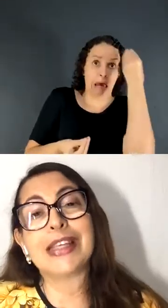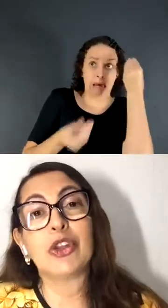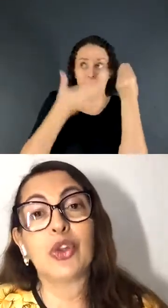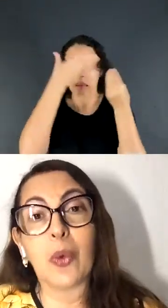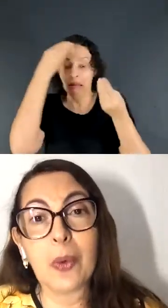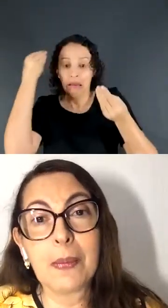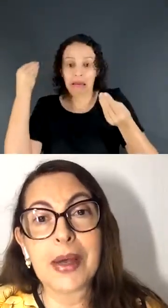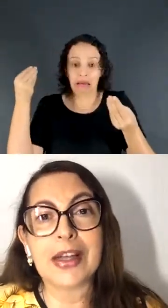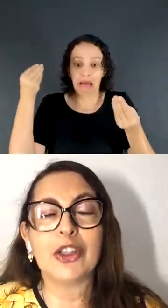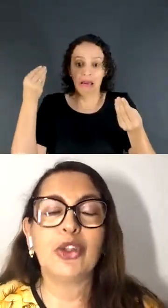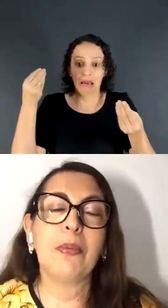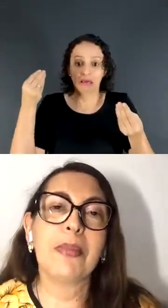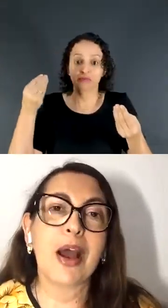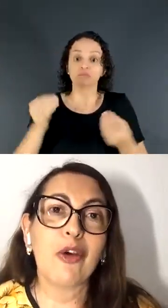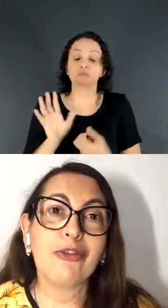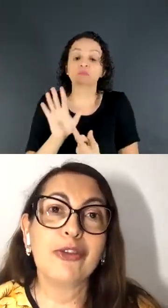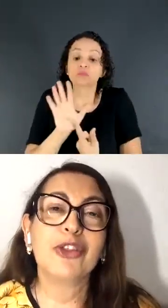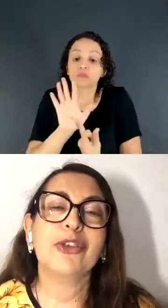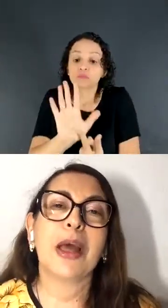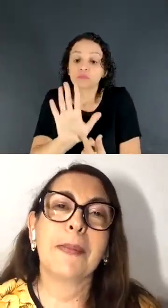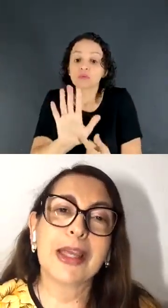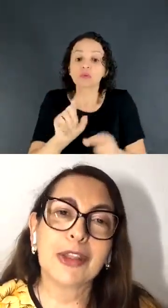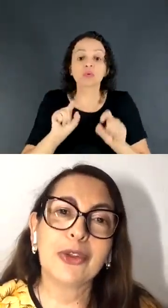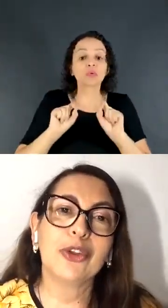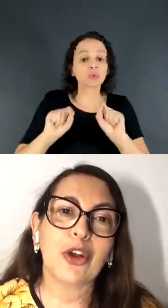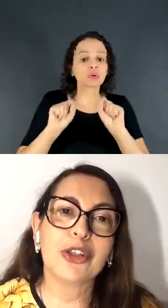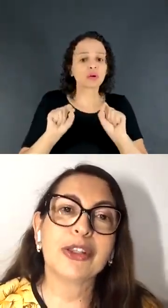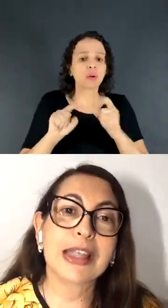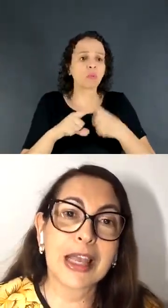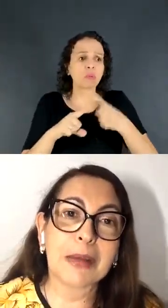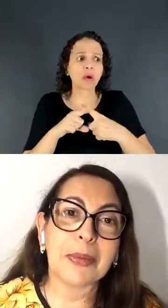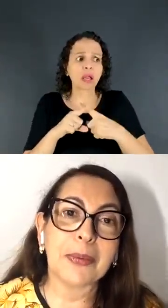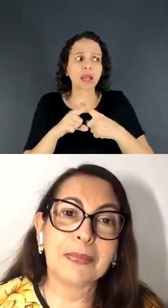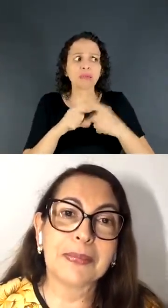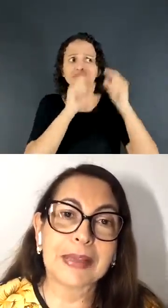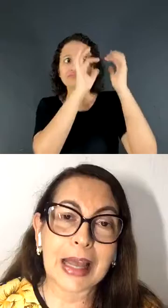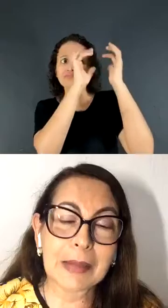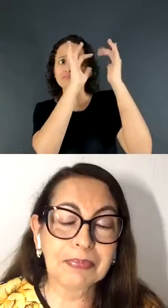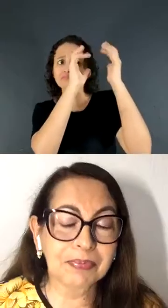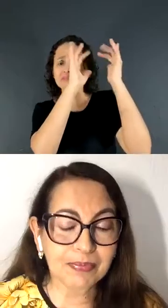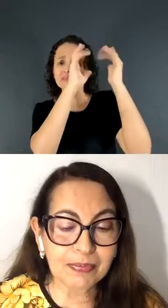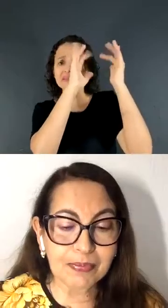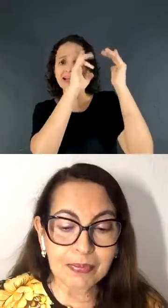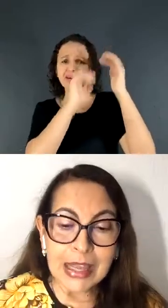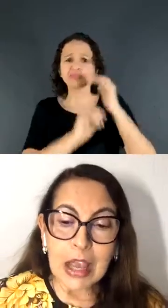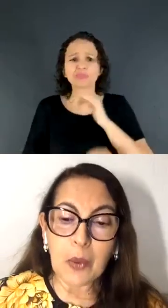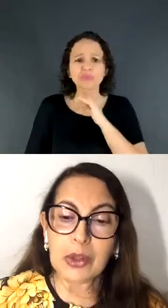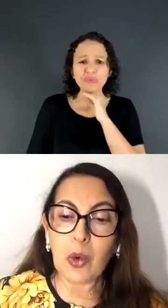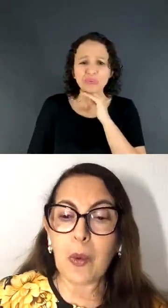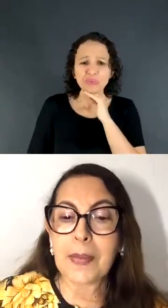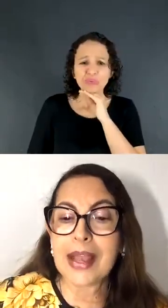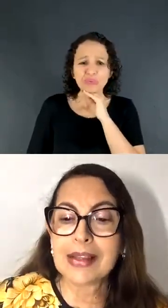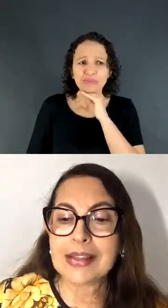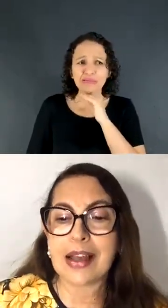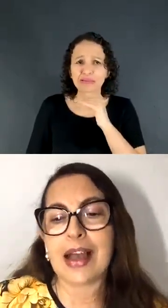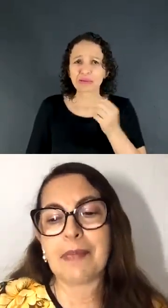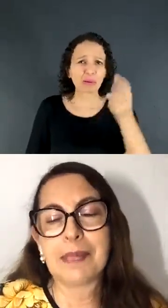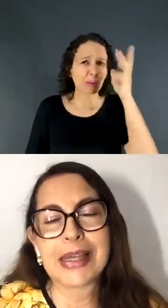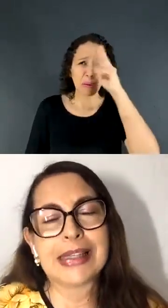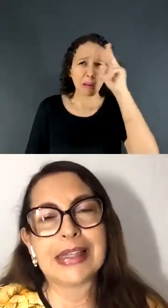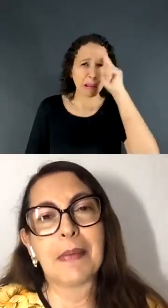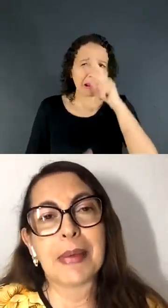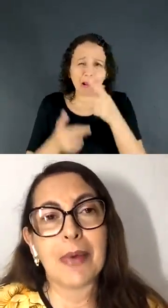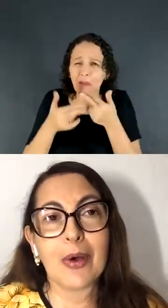é um sintoma do mau funcionamento do nosso cérebro, tá? Quando começa